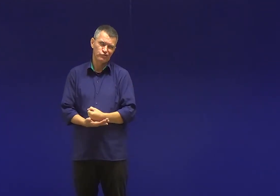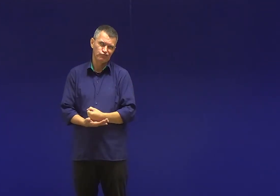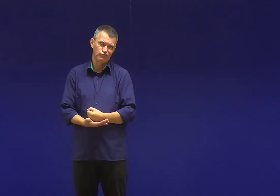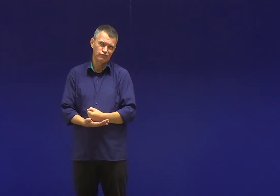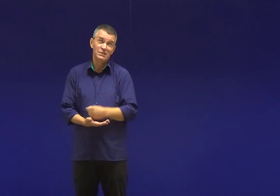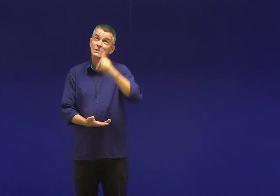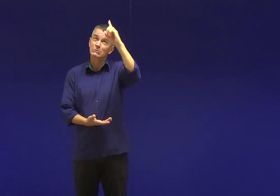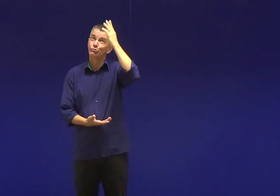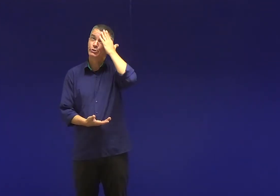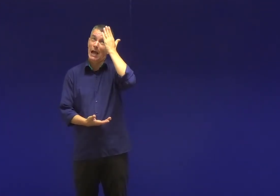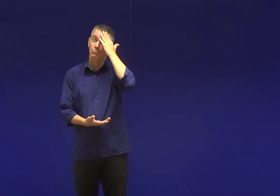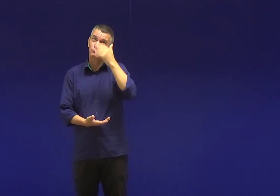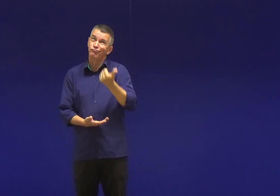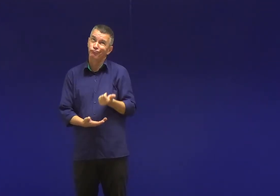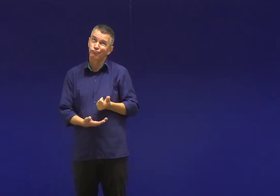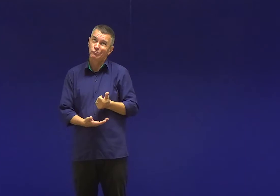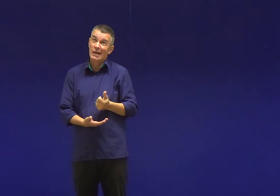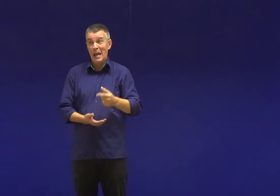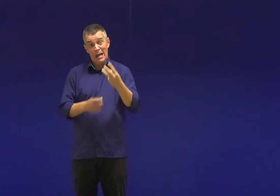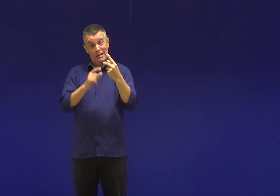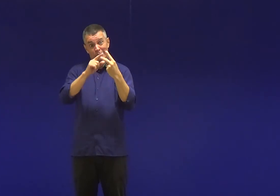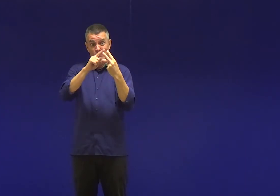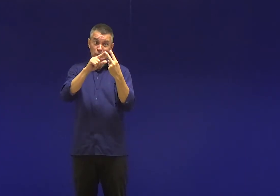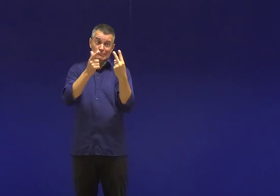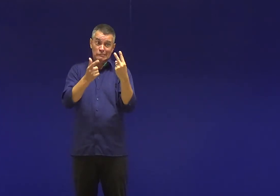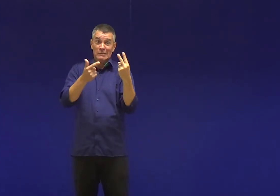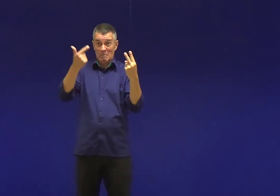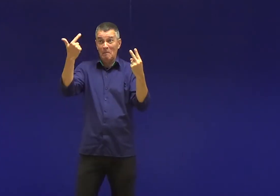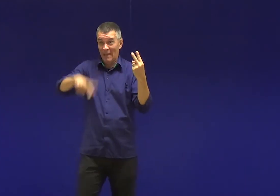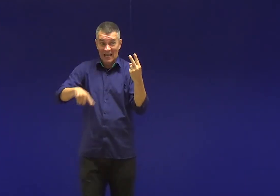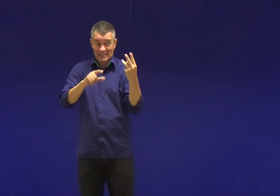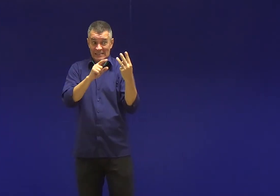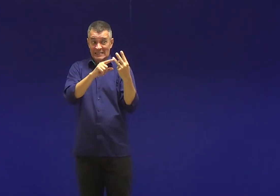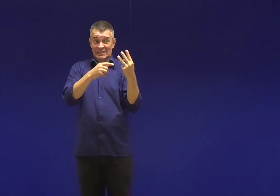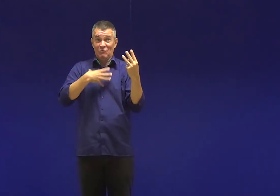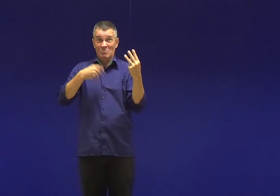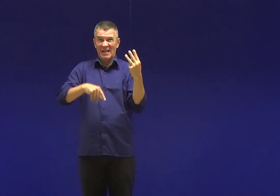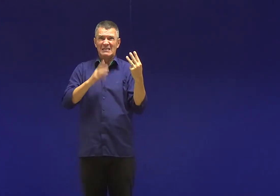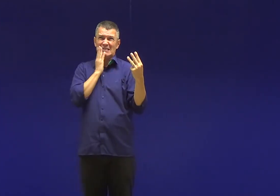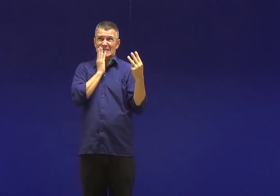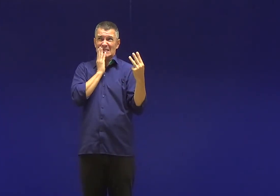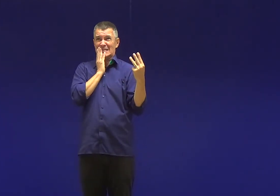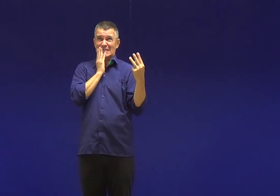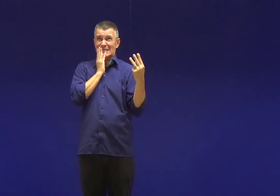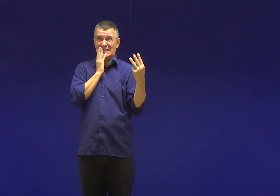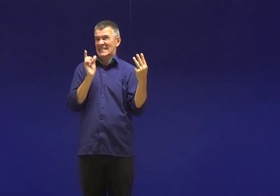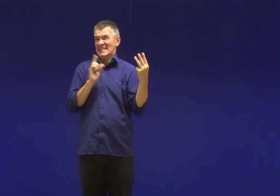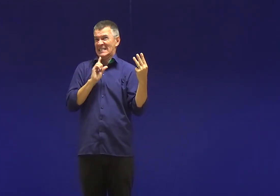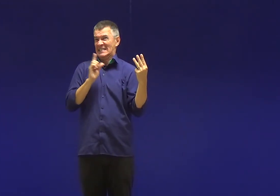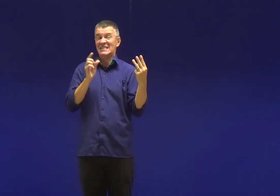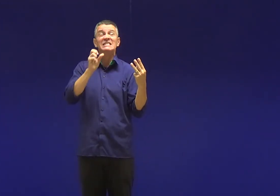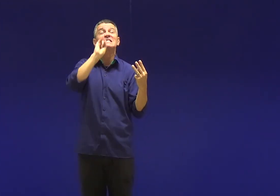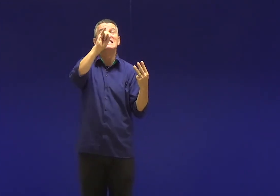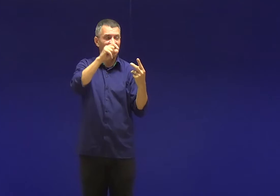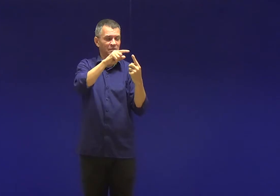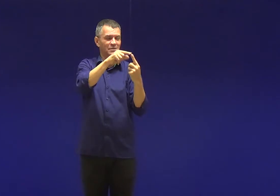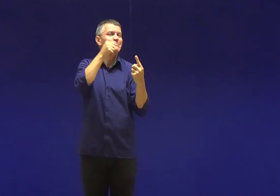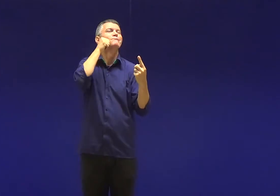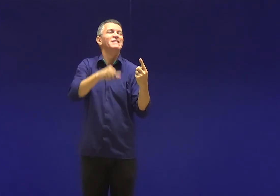filha. Poxa vida, eu queria um filho, mas Deus sabe de duas coisas, né? E talvez um terceiro filho.